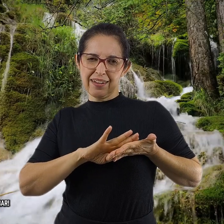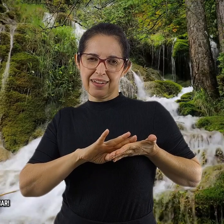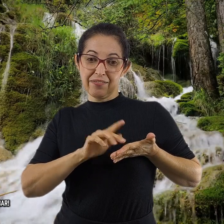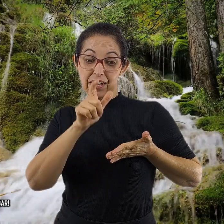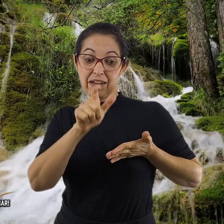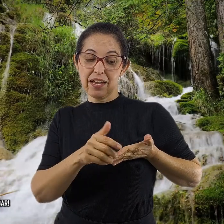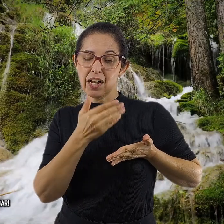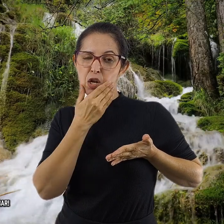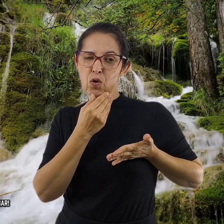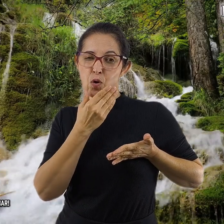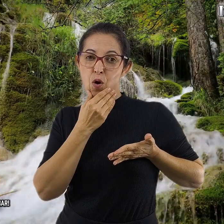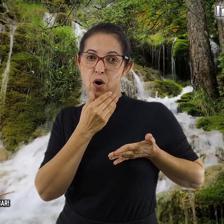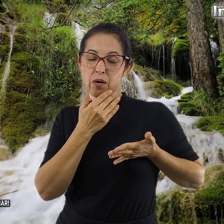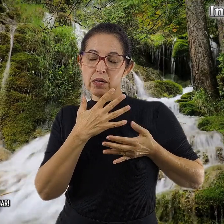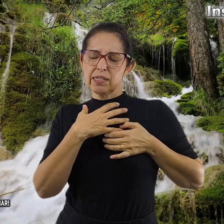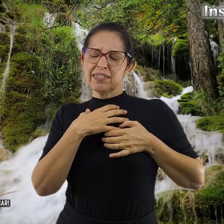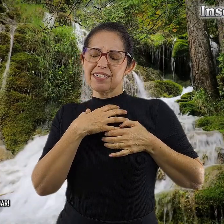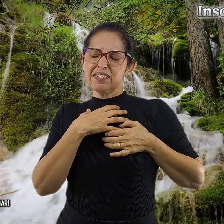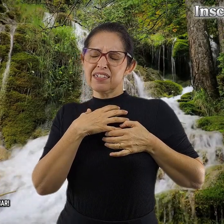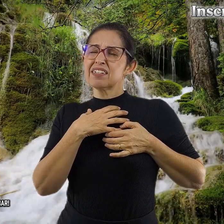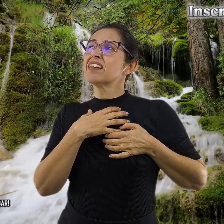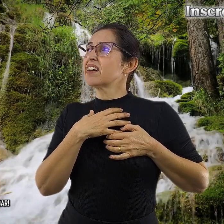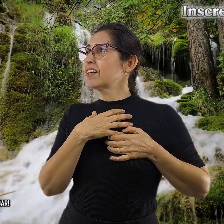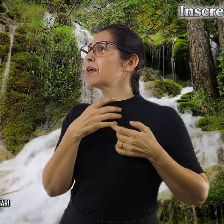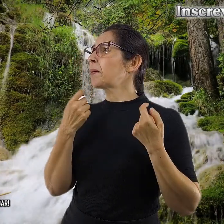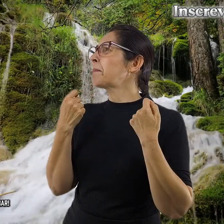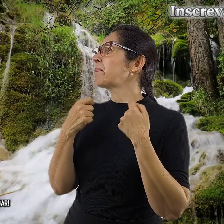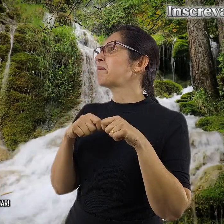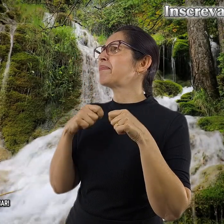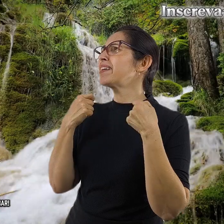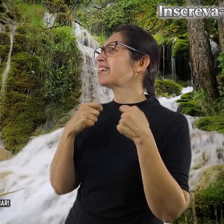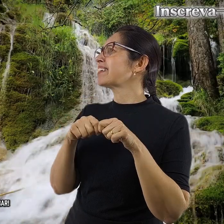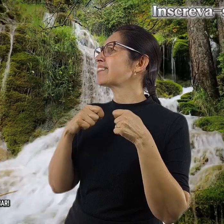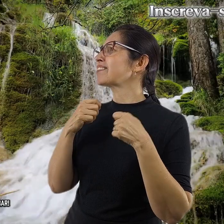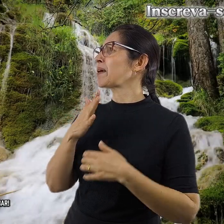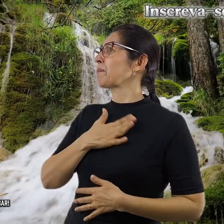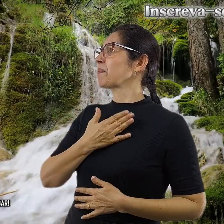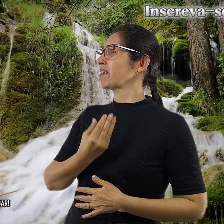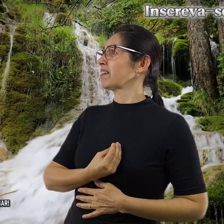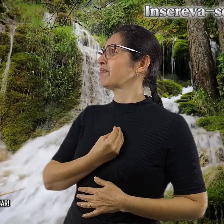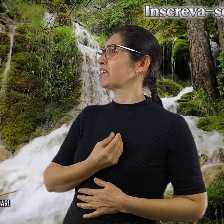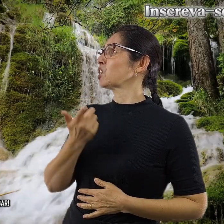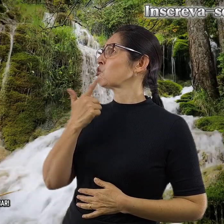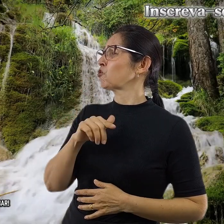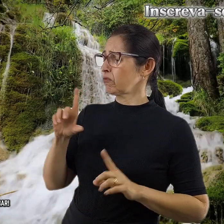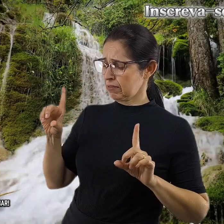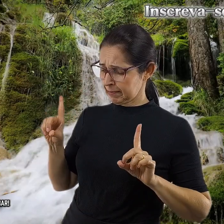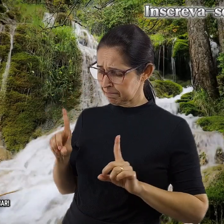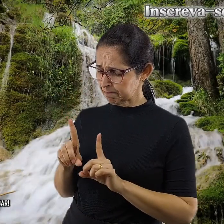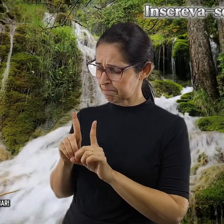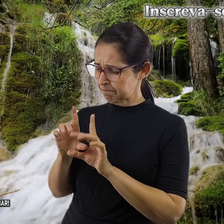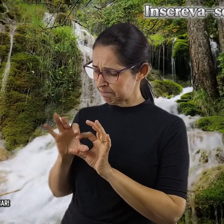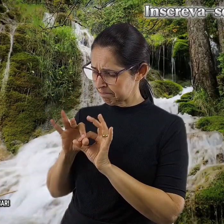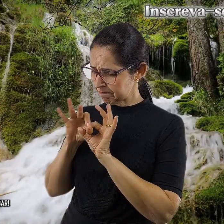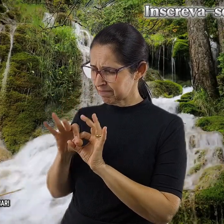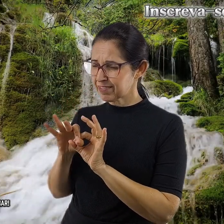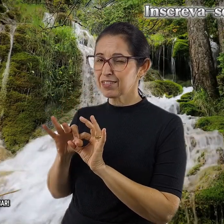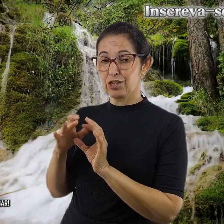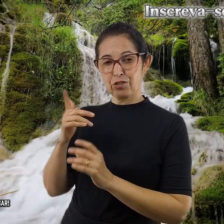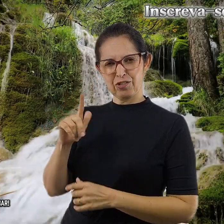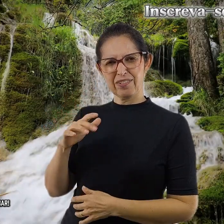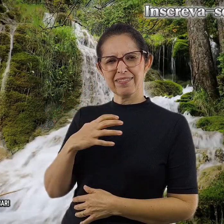E esse homem então dizia: eu preciso de me reconciliar com o Senhor